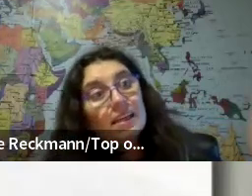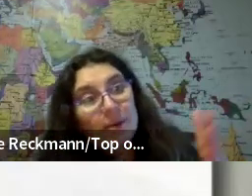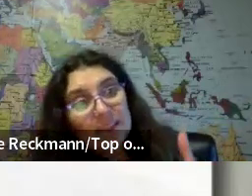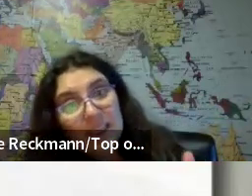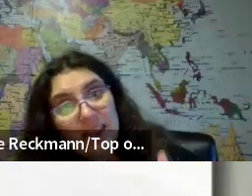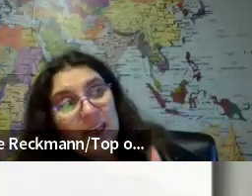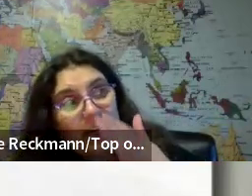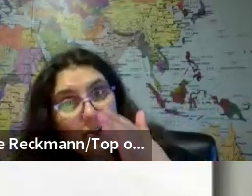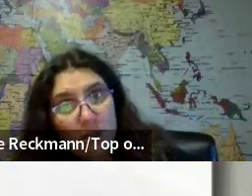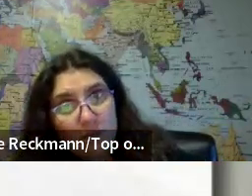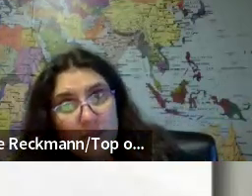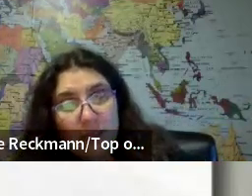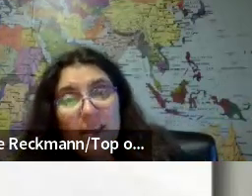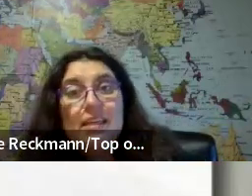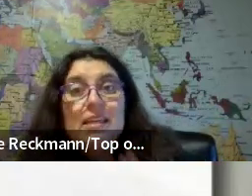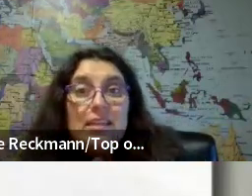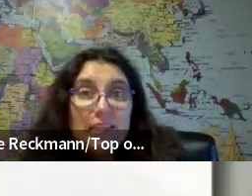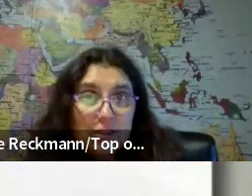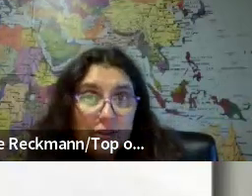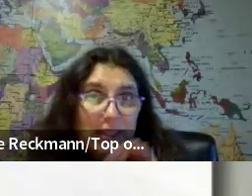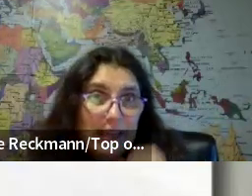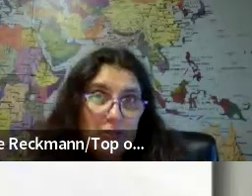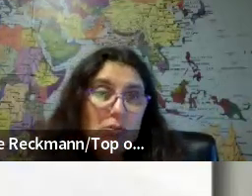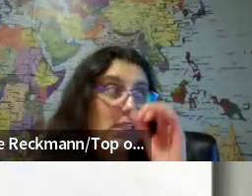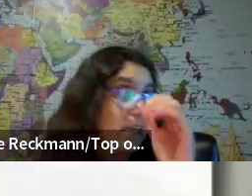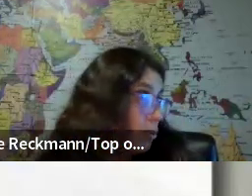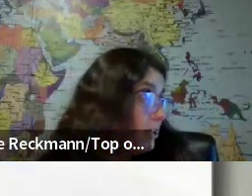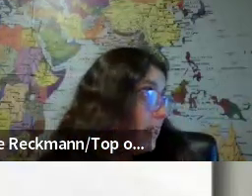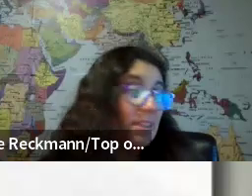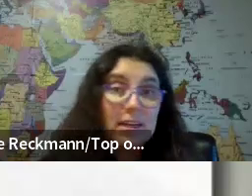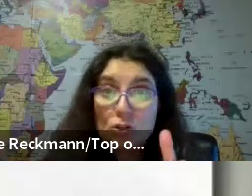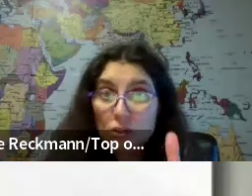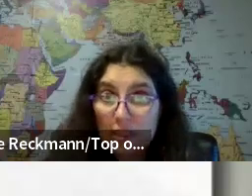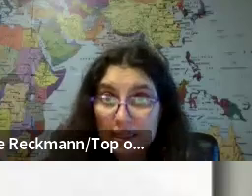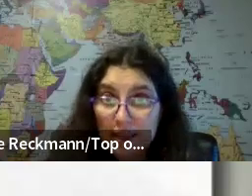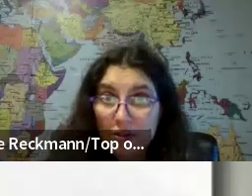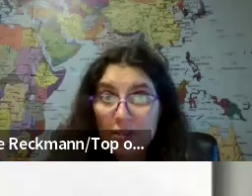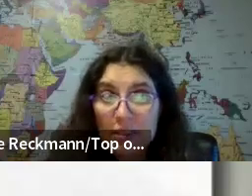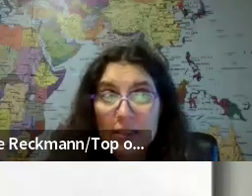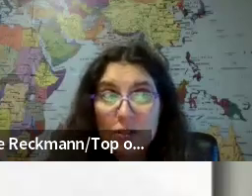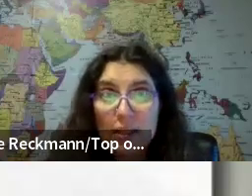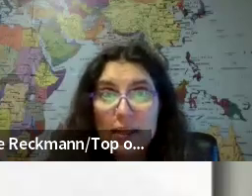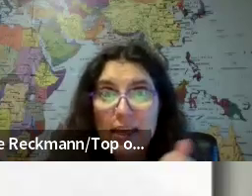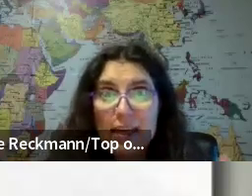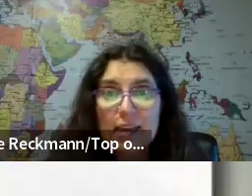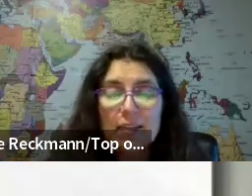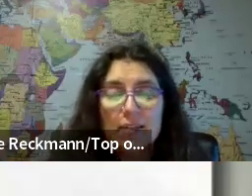alternativas y a partir de las razones fundadas. Entonces, eso. Y el gestor tiene que estar contratado dentro de qué área.